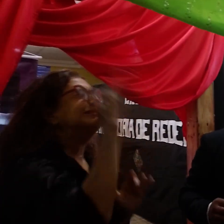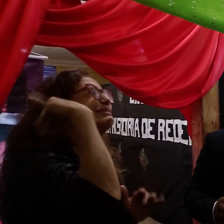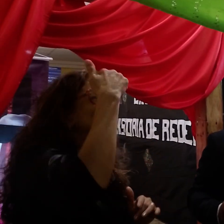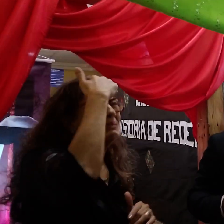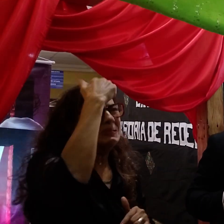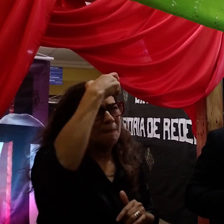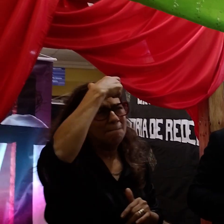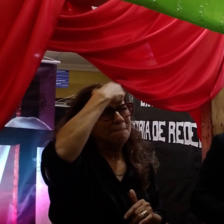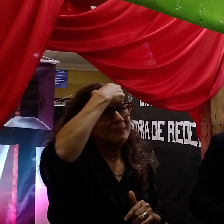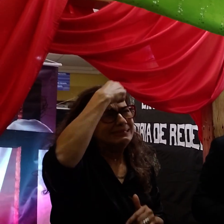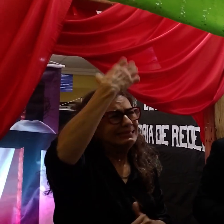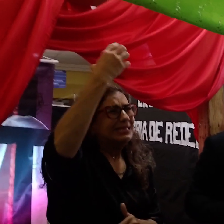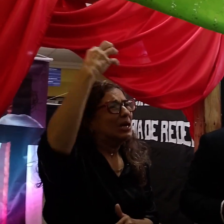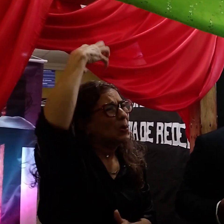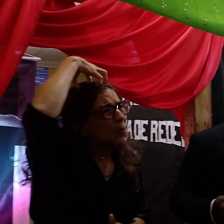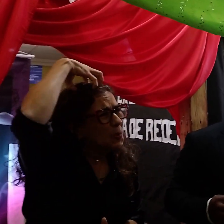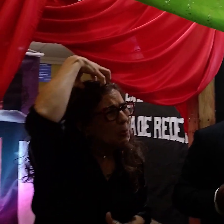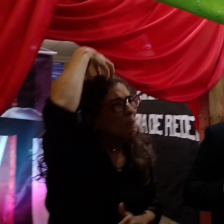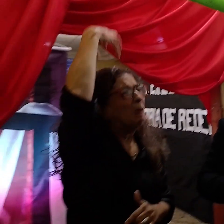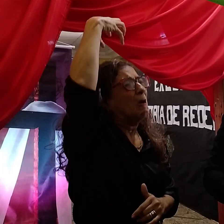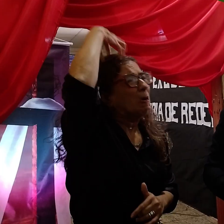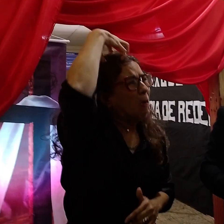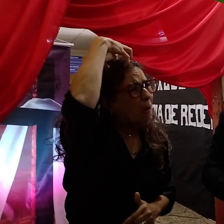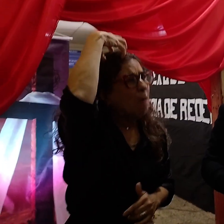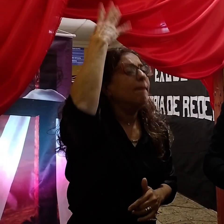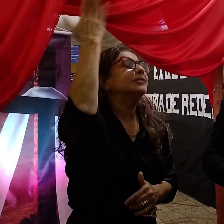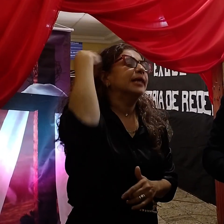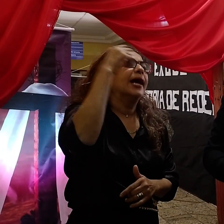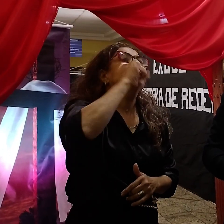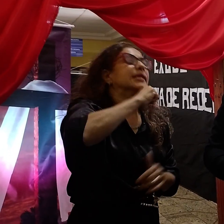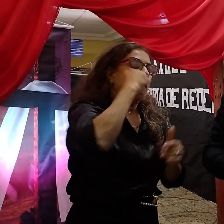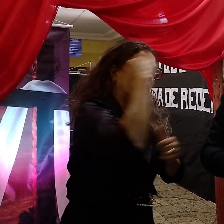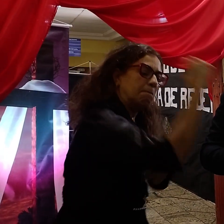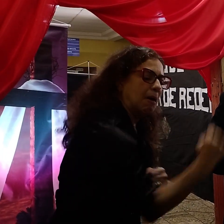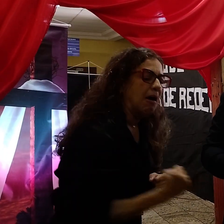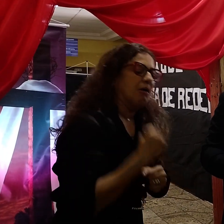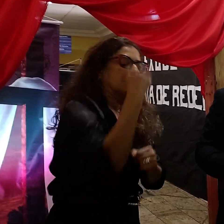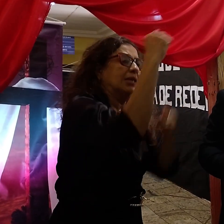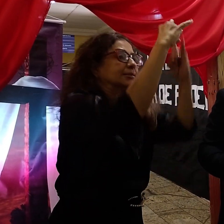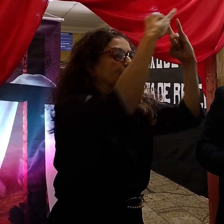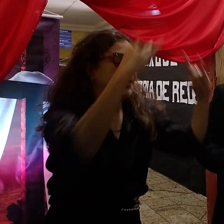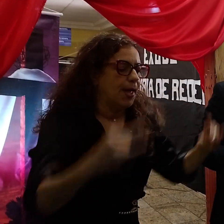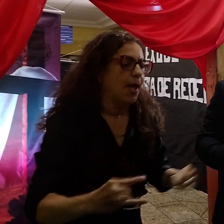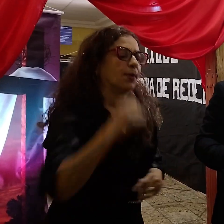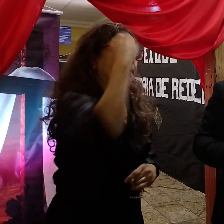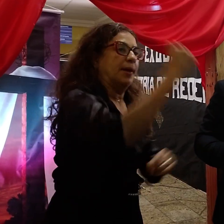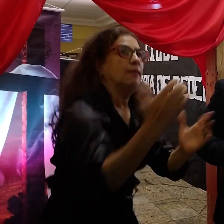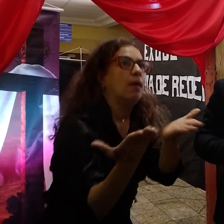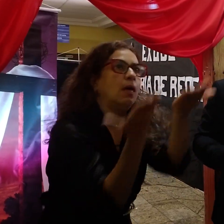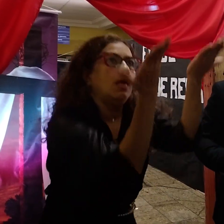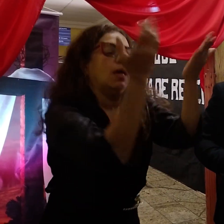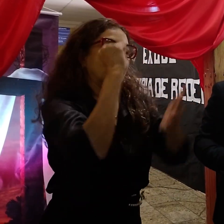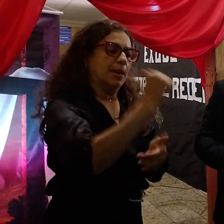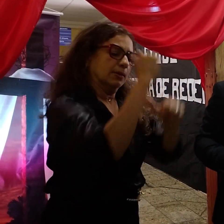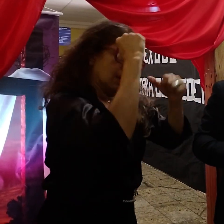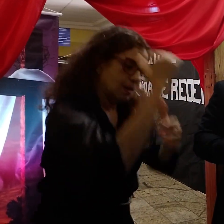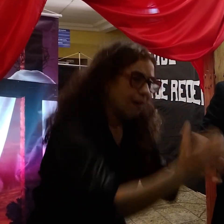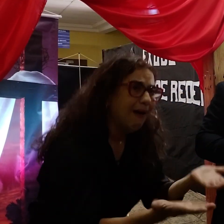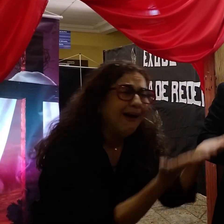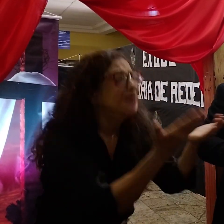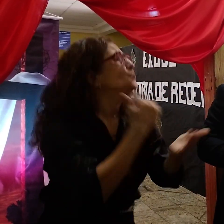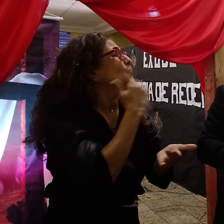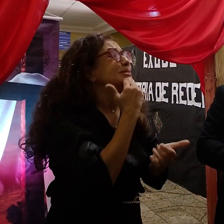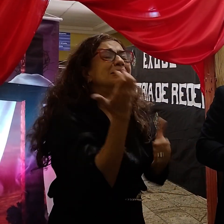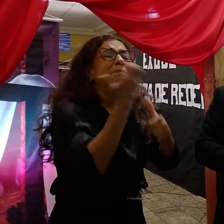onde nem o sangue, nem de cordeiro, nem de nenhum ser humano poderia pagar. Porque toda vez que a